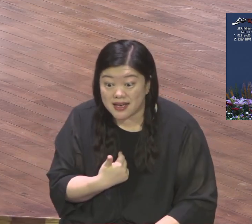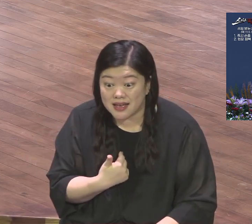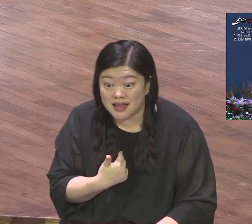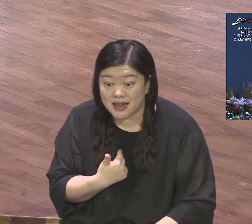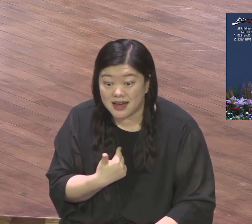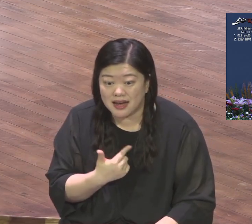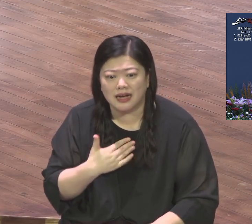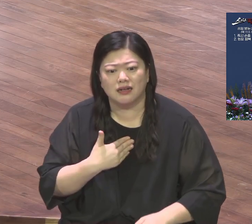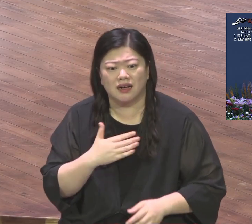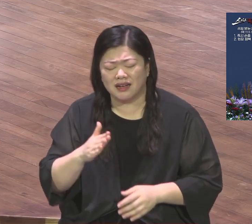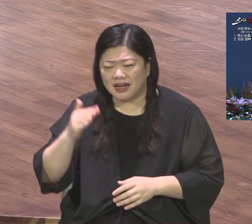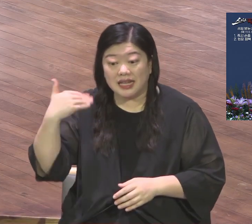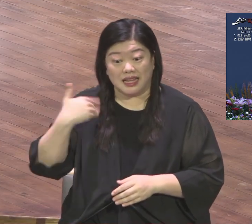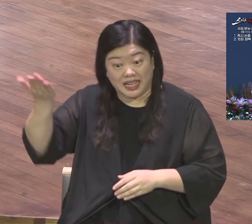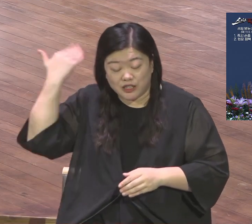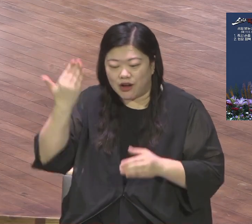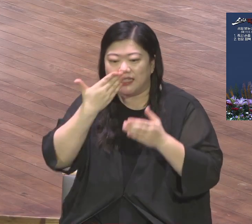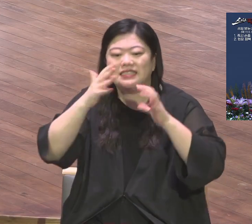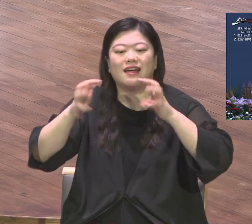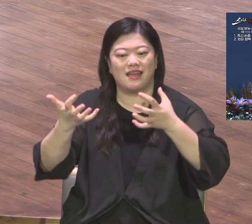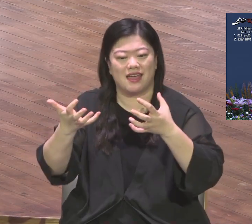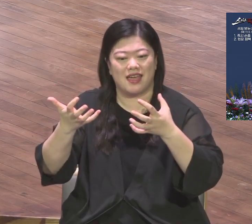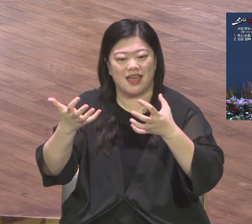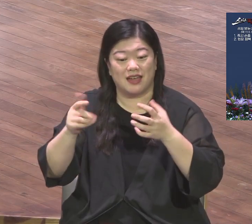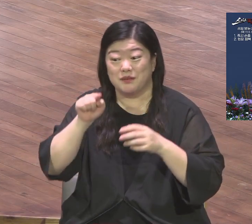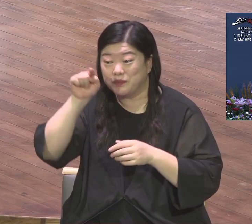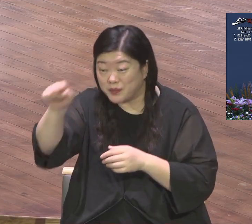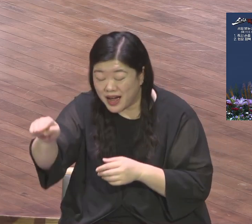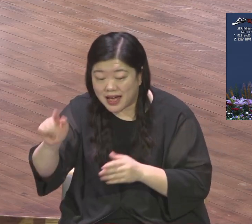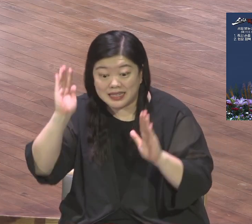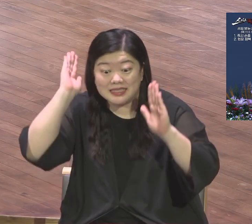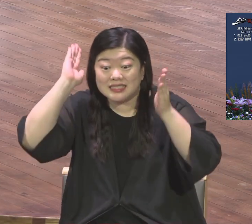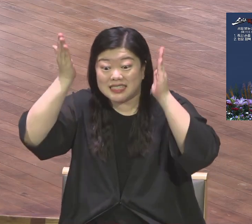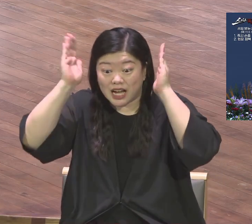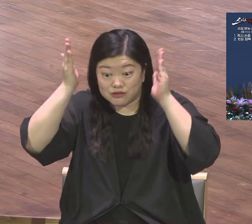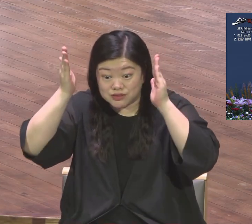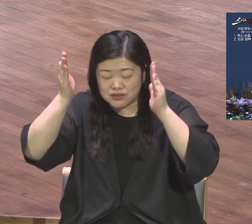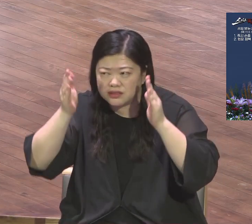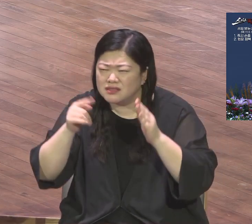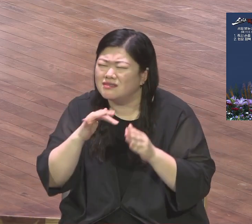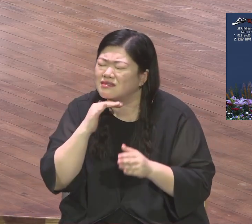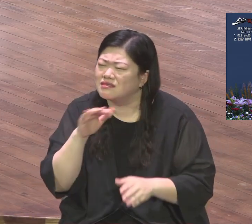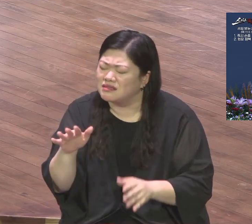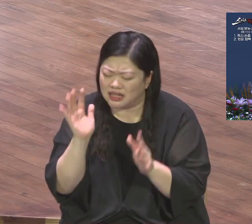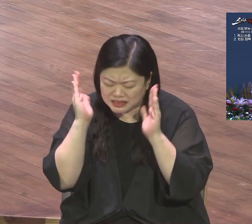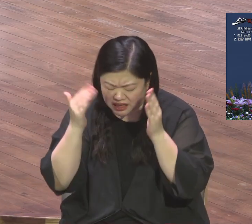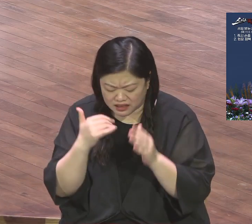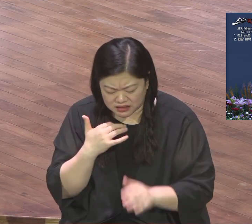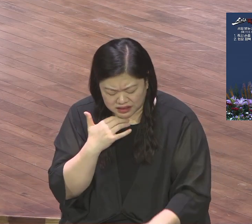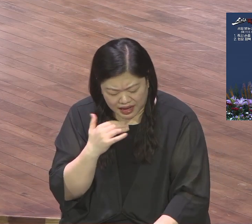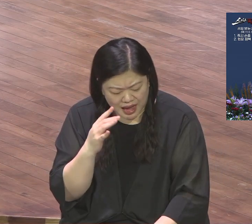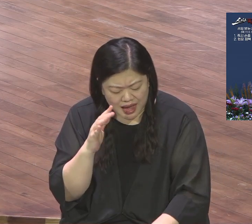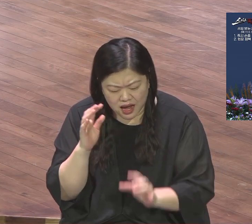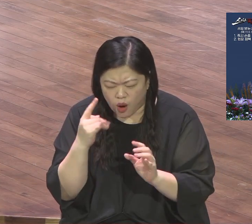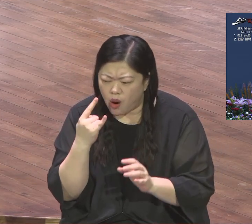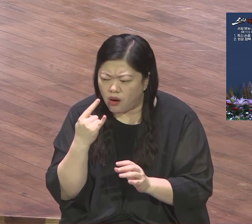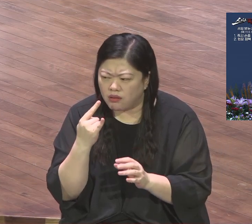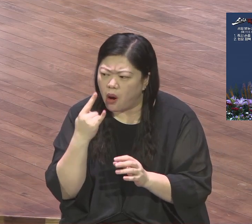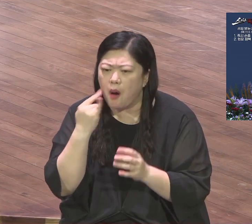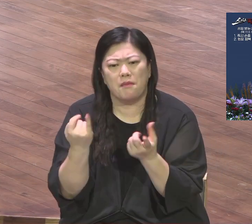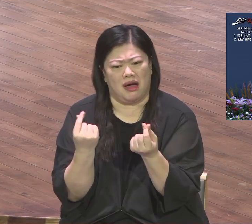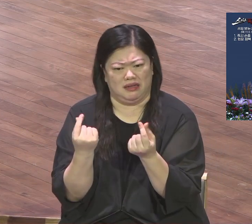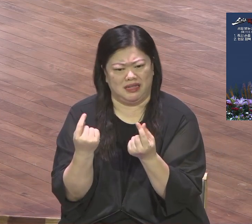이스라엘 성지순례 가서 한번 타봤어요. 그거는 새끼도 아니에요. 어미예요. 오래됐어요. 관광객들을 태워 나르는